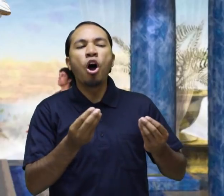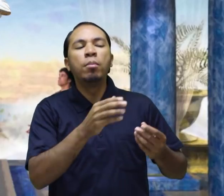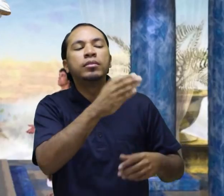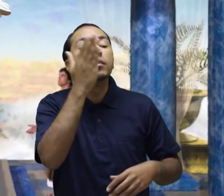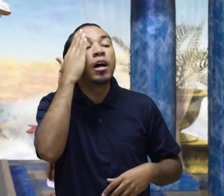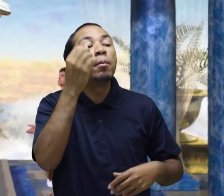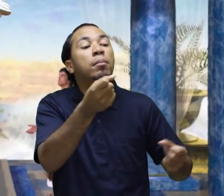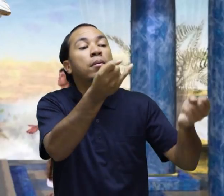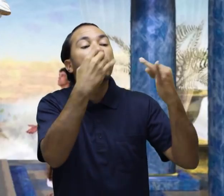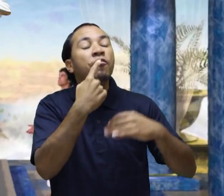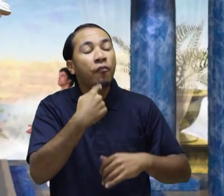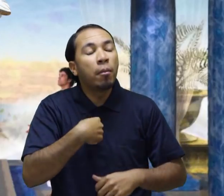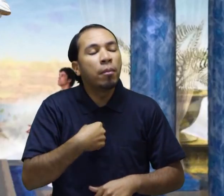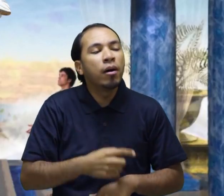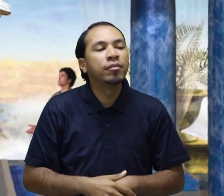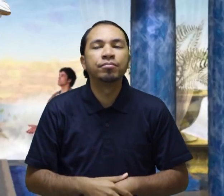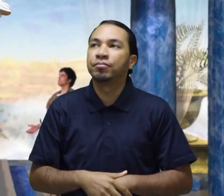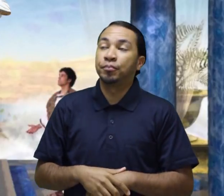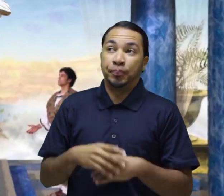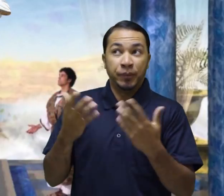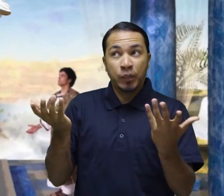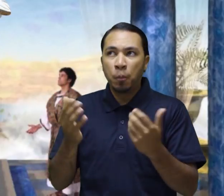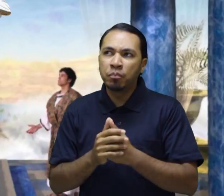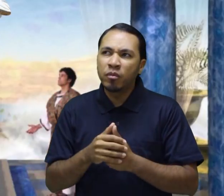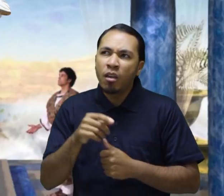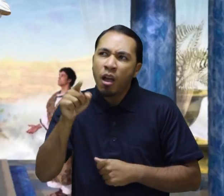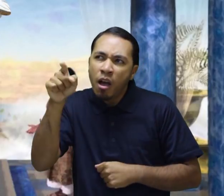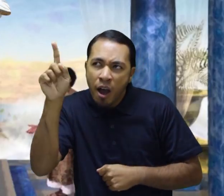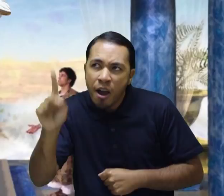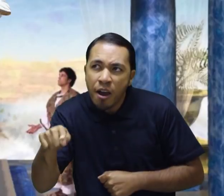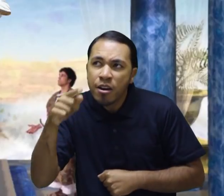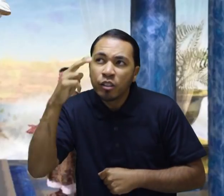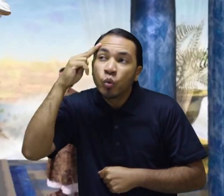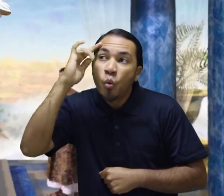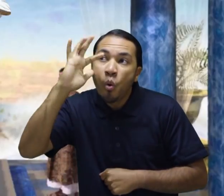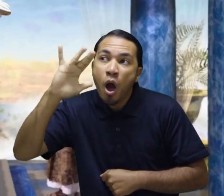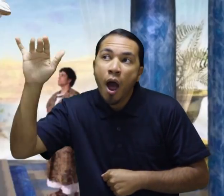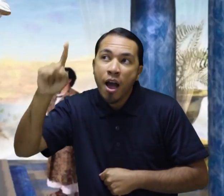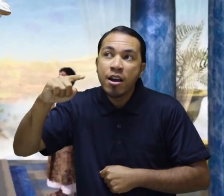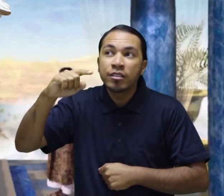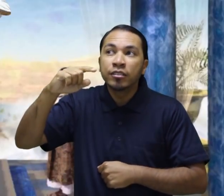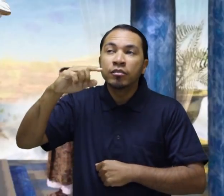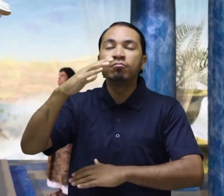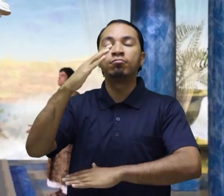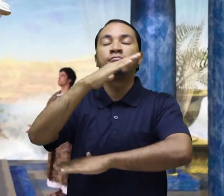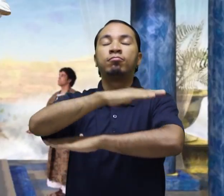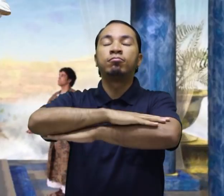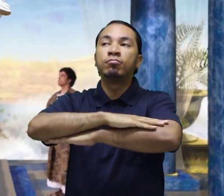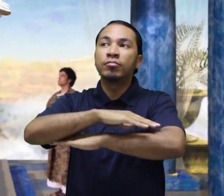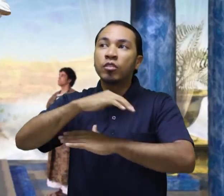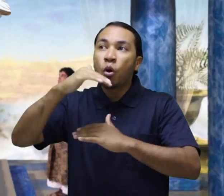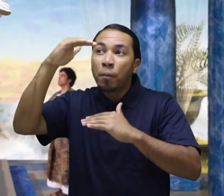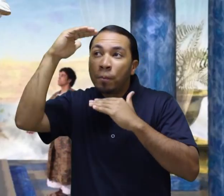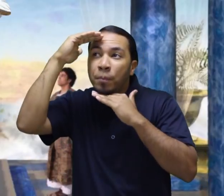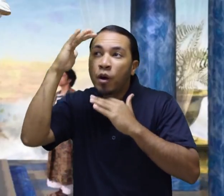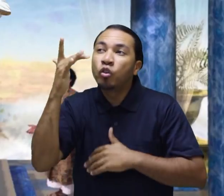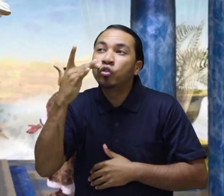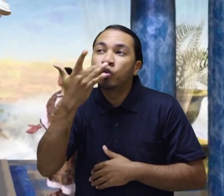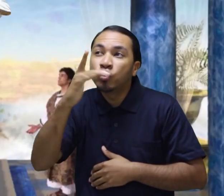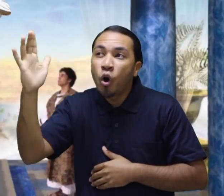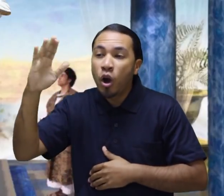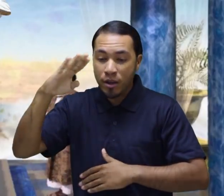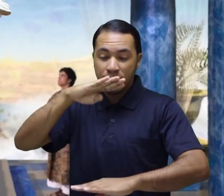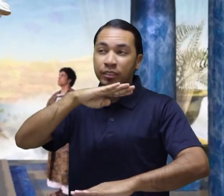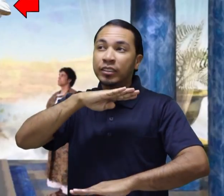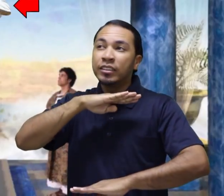Daniel começou a falar sobre o sonho. Explicou ao rei que no sonho ele viu uma estátua onde a